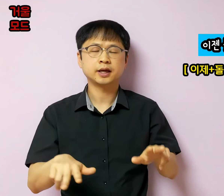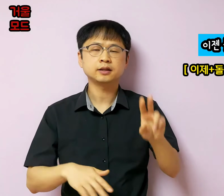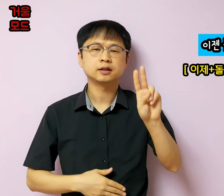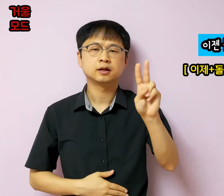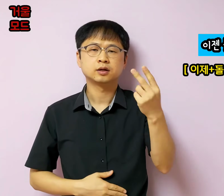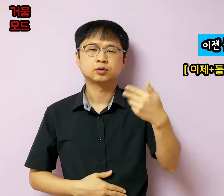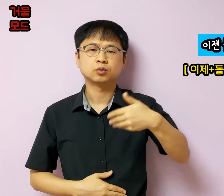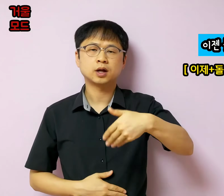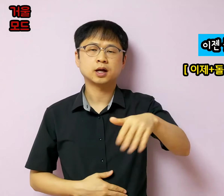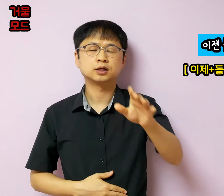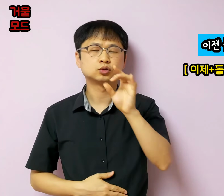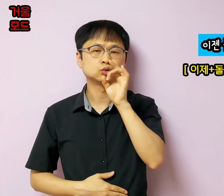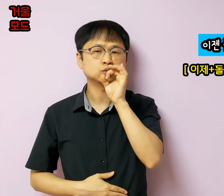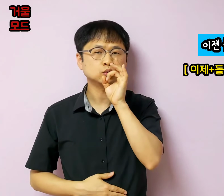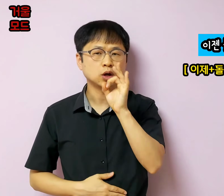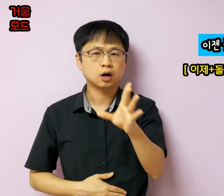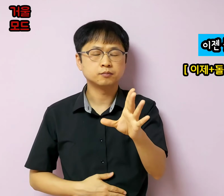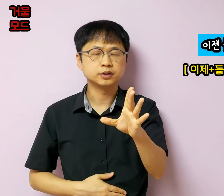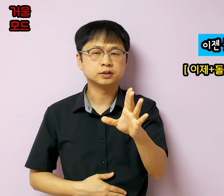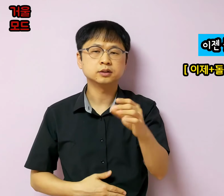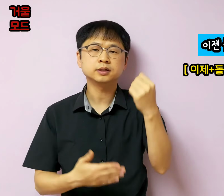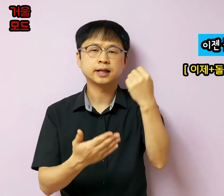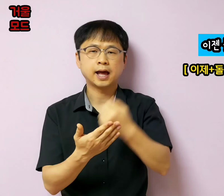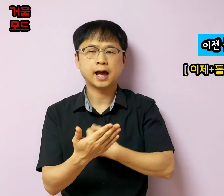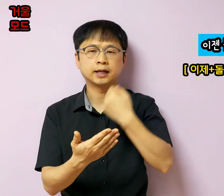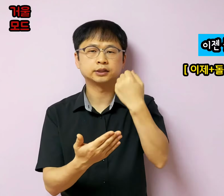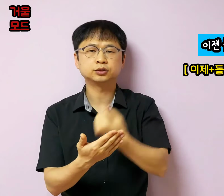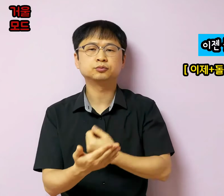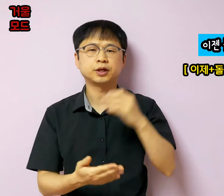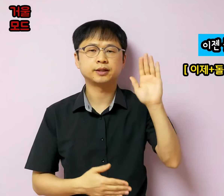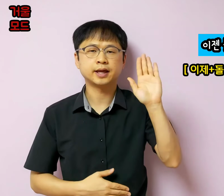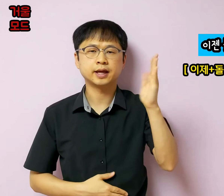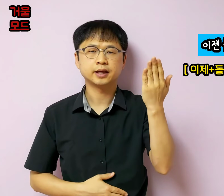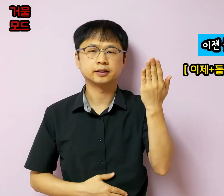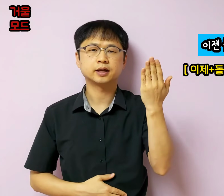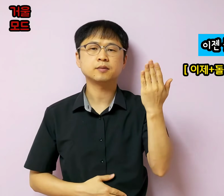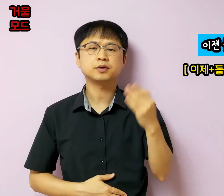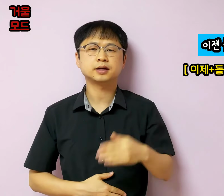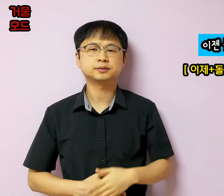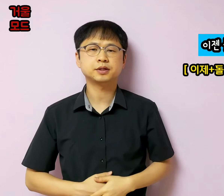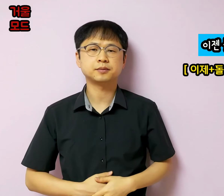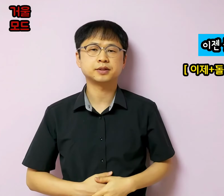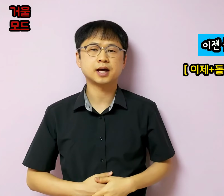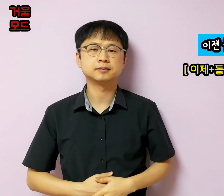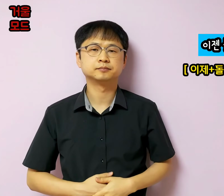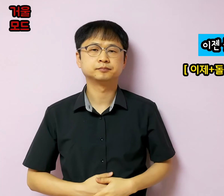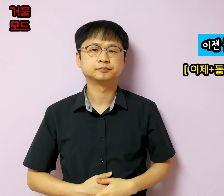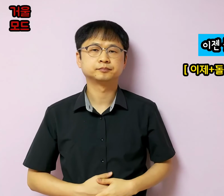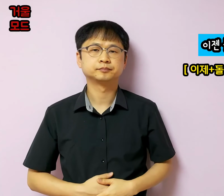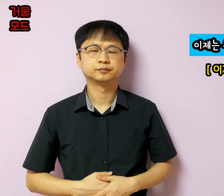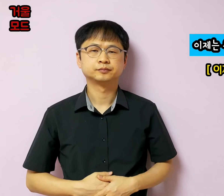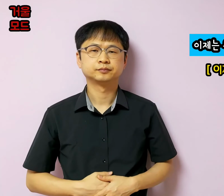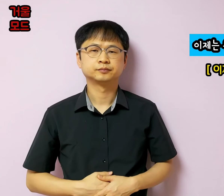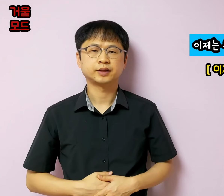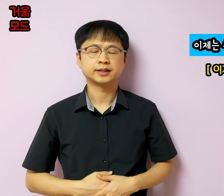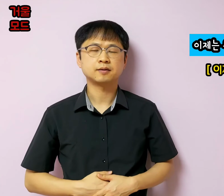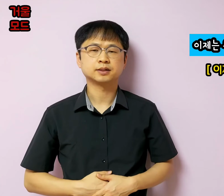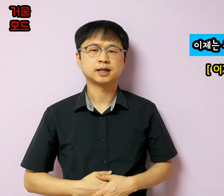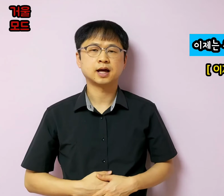이젠 돌아갈 수 없는 아쉬움 됐네 이렇게 표현하시면 됩니다. 네, 다음